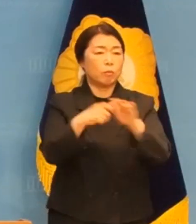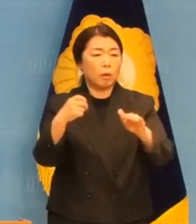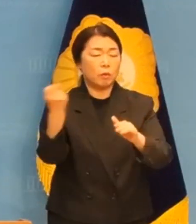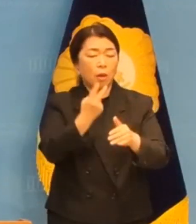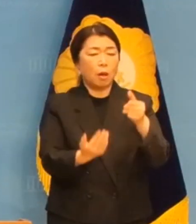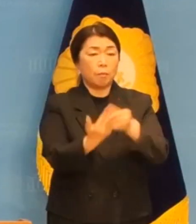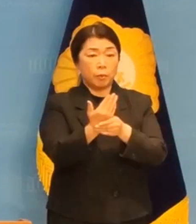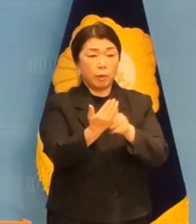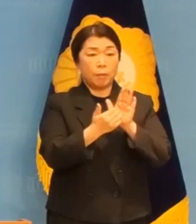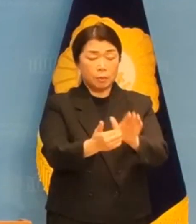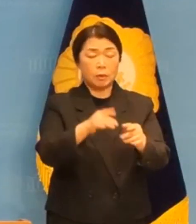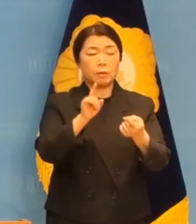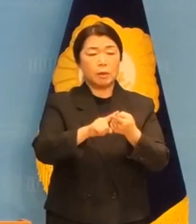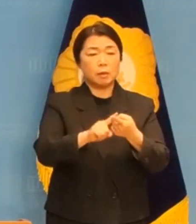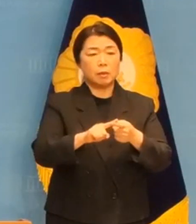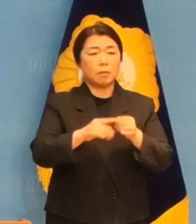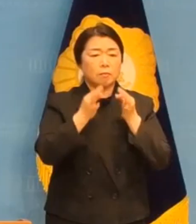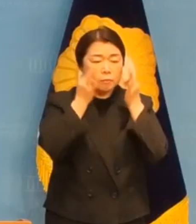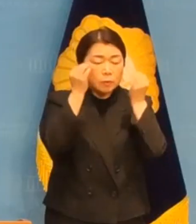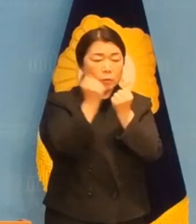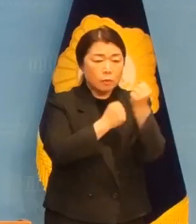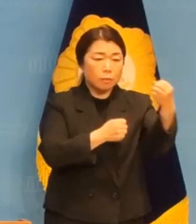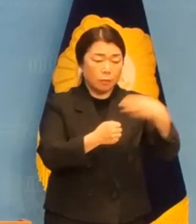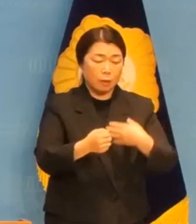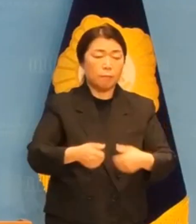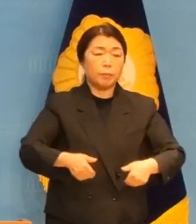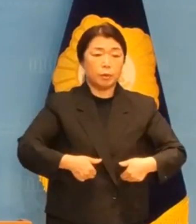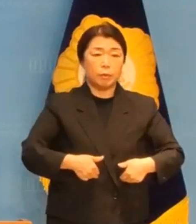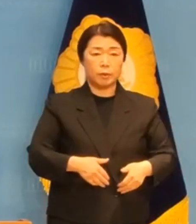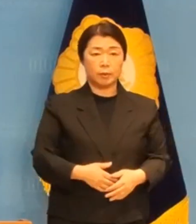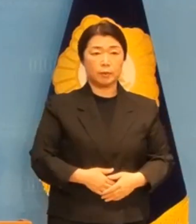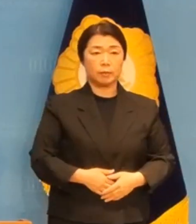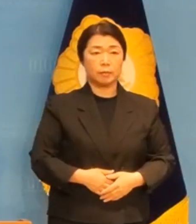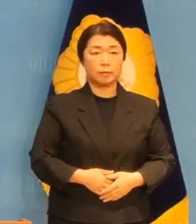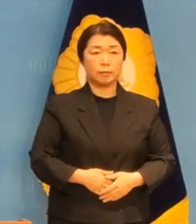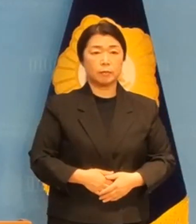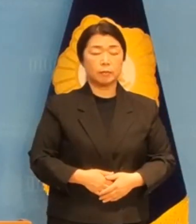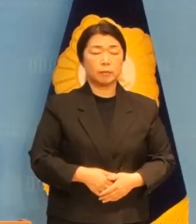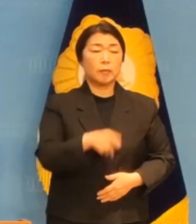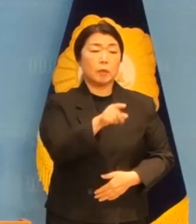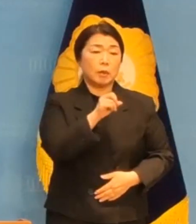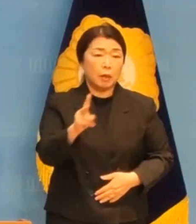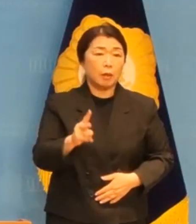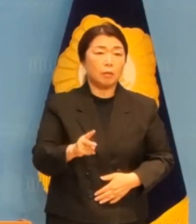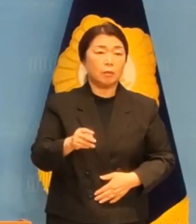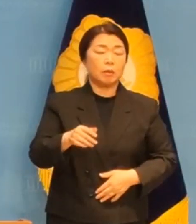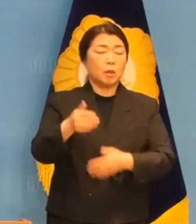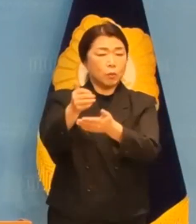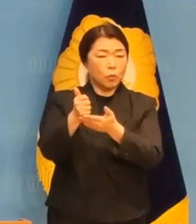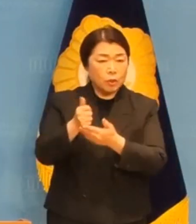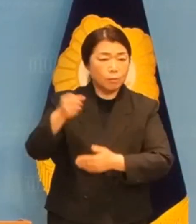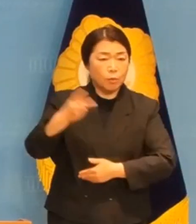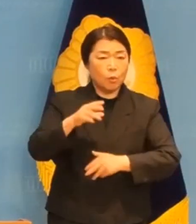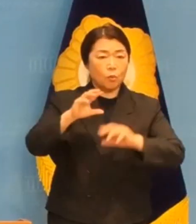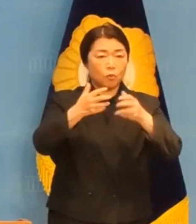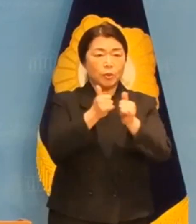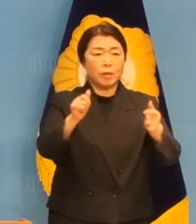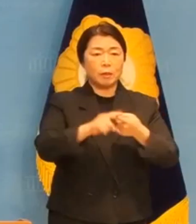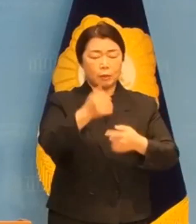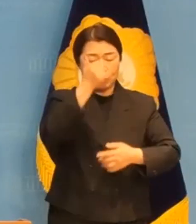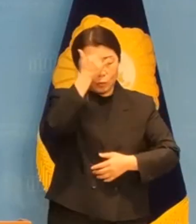소상히 밝혀야 합니다. 이는 고객과 국민에 대한 도리임을 명심하기 바랍니다.